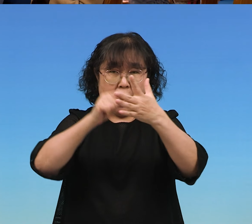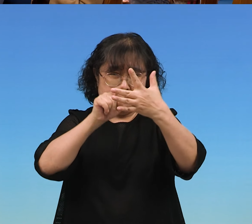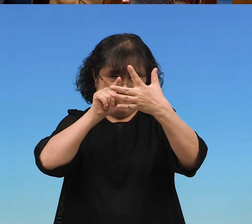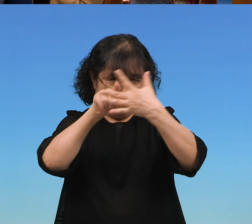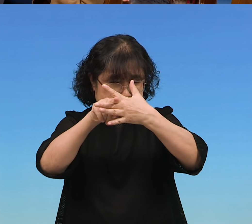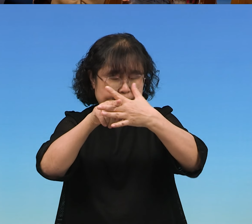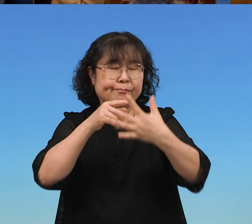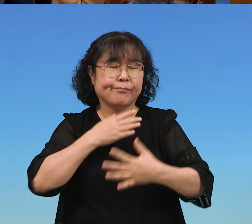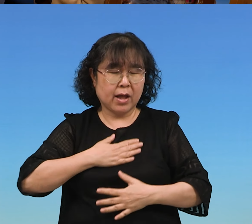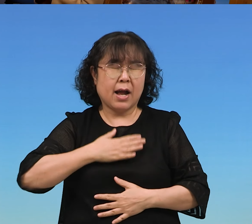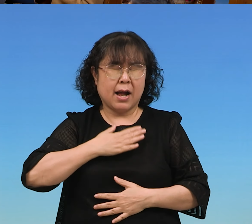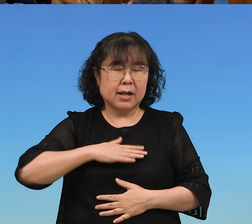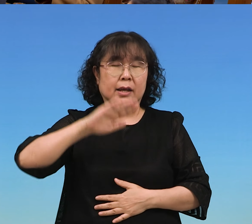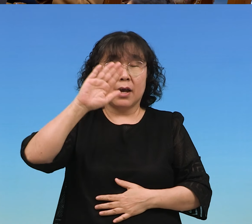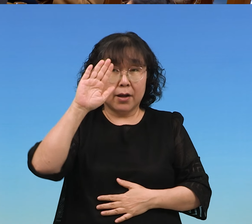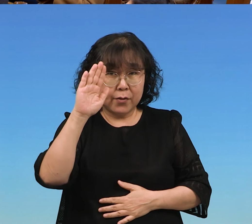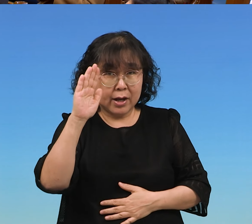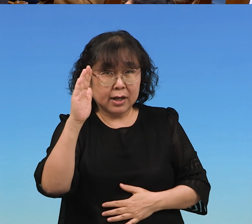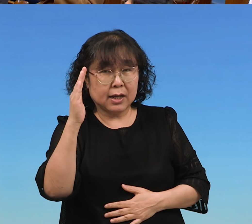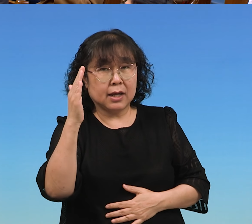주님 마음 알게 되니,